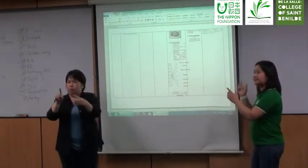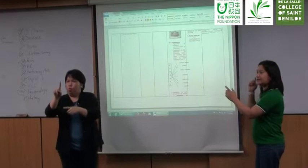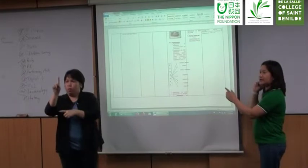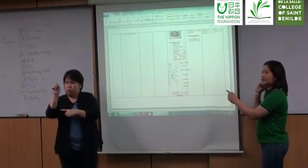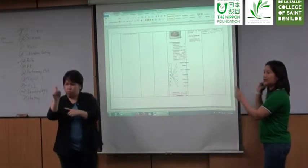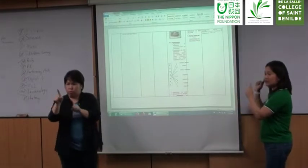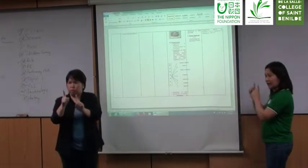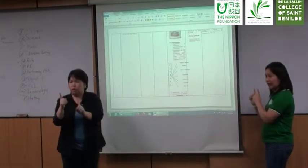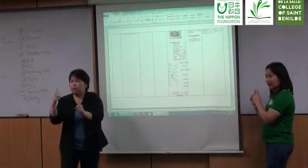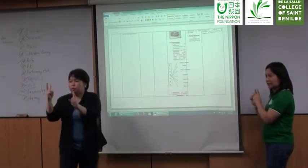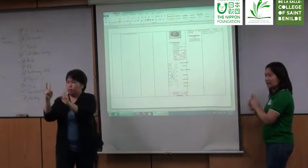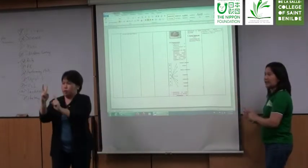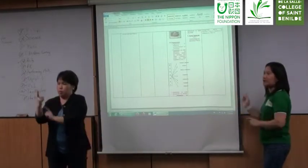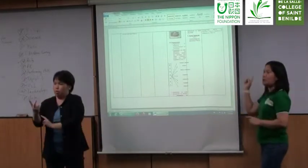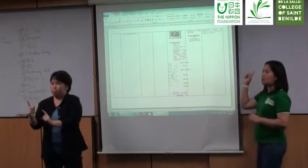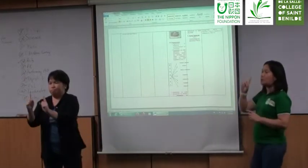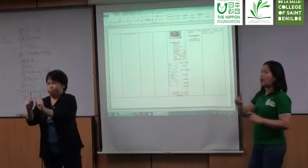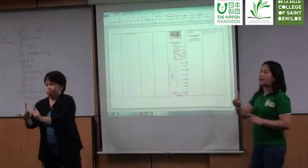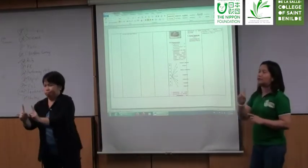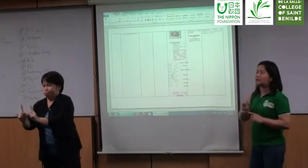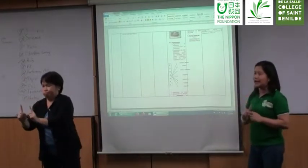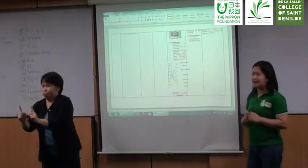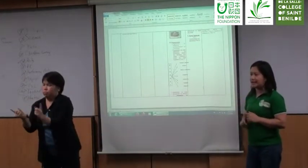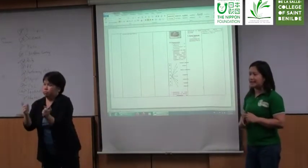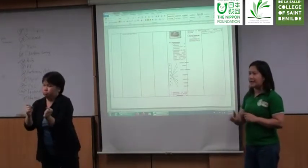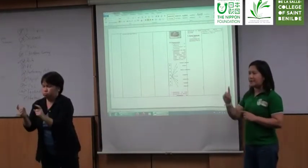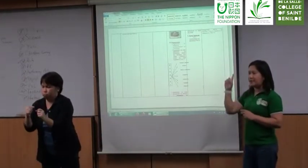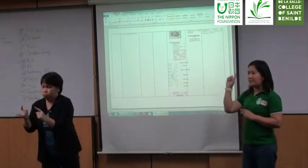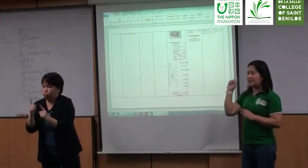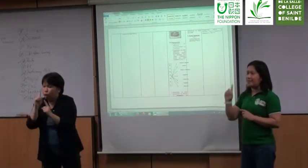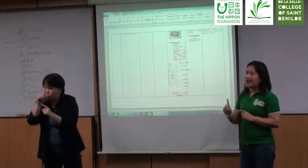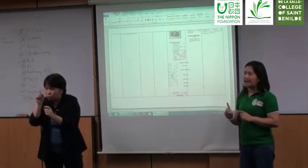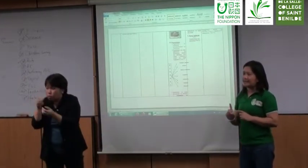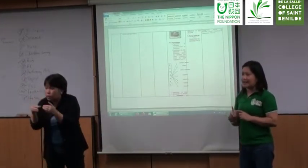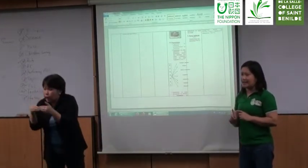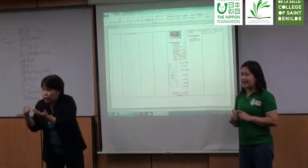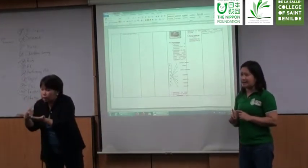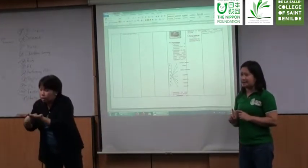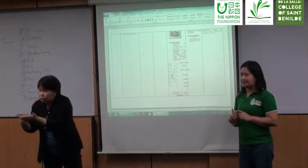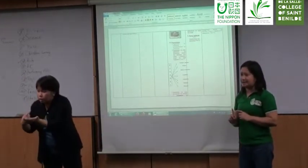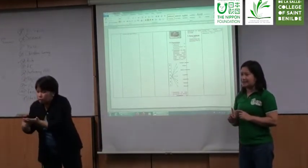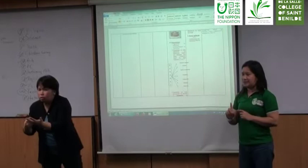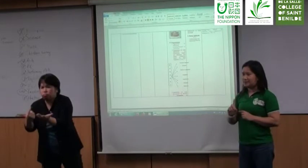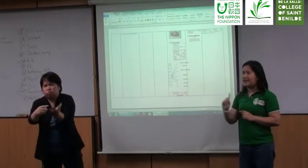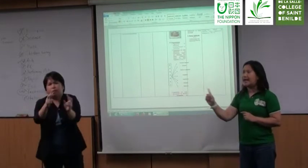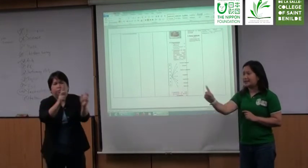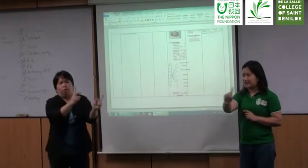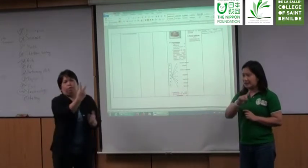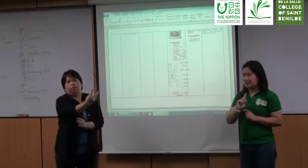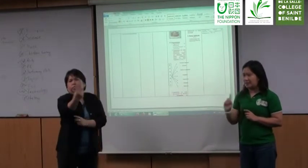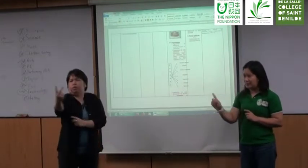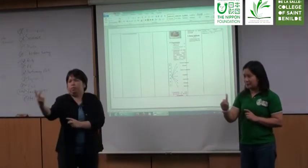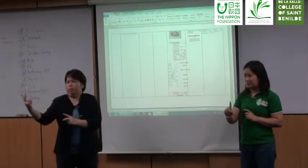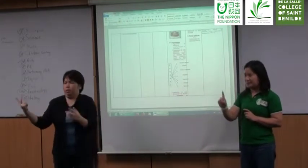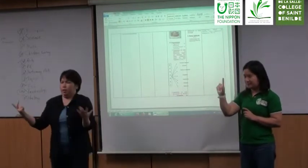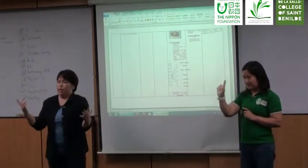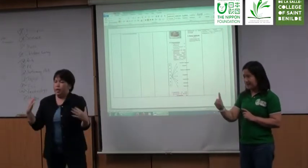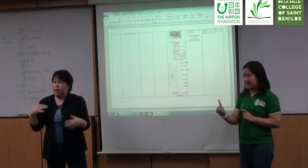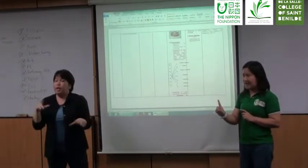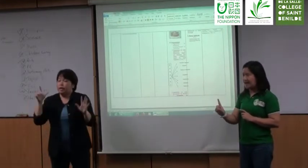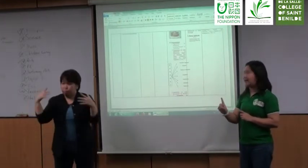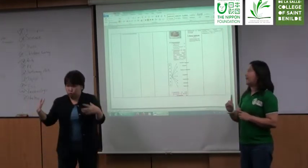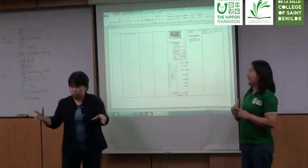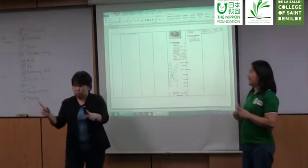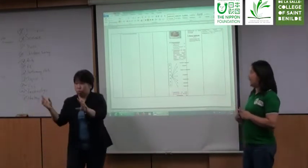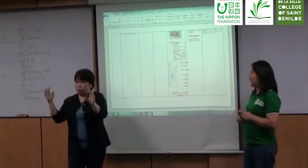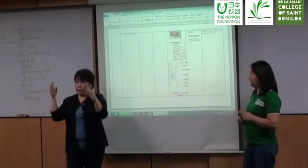that, share kayo. And then, kukuha ka ng estudyante na magbabahagi sa kanila. Hindi lahat ng grupo, mas pili